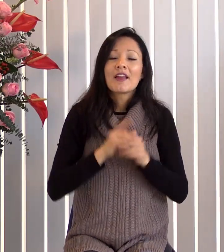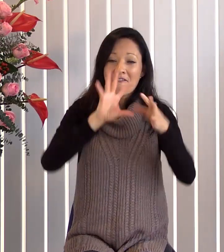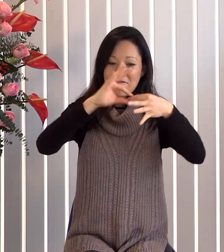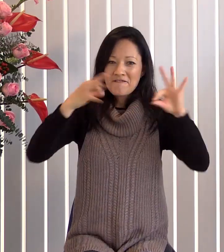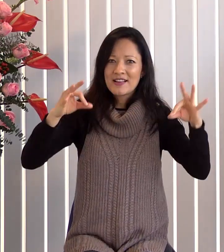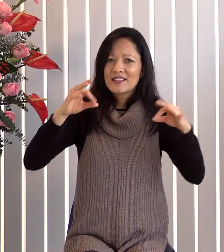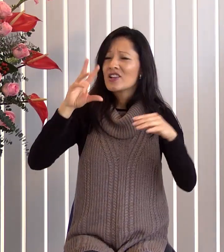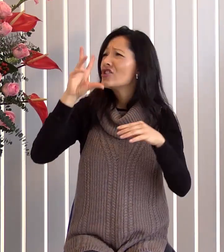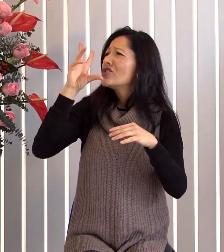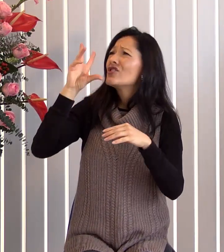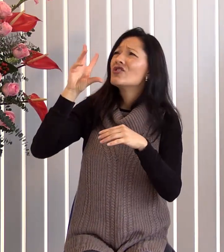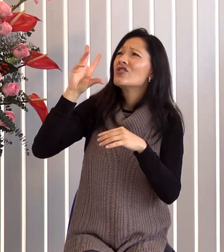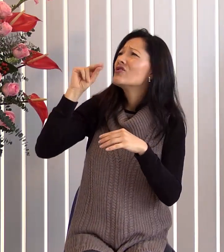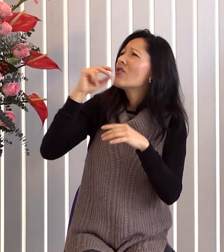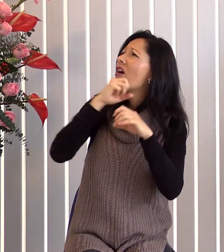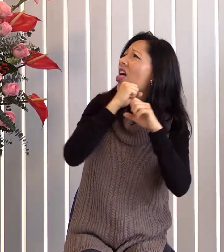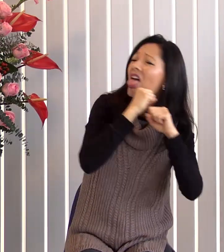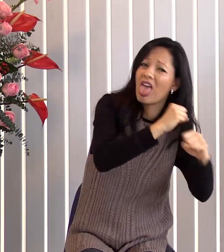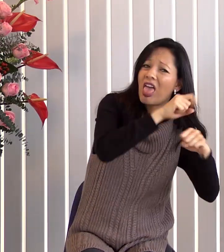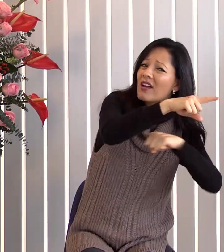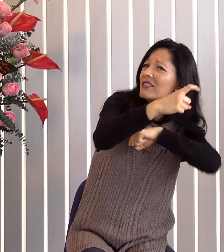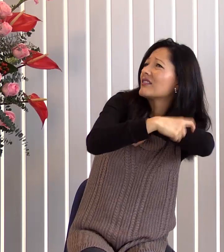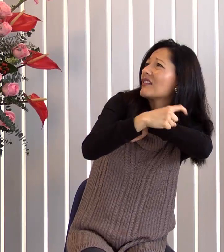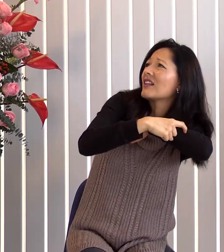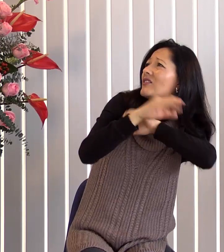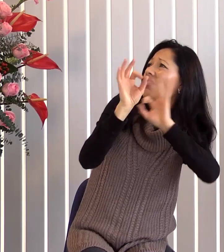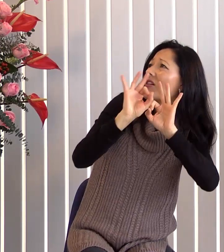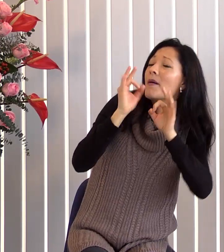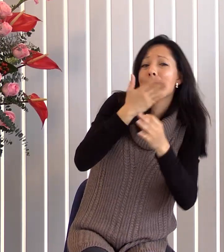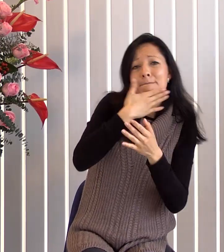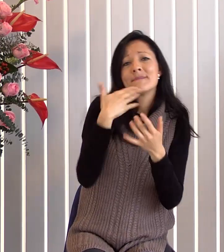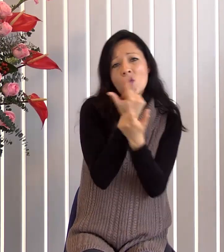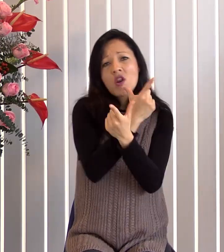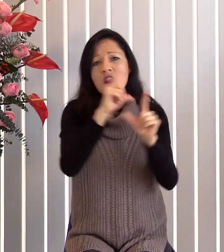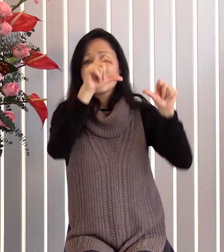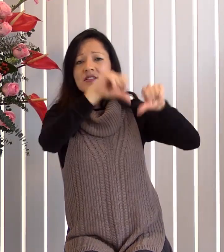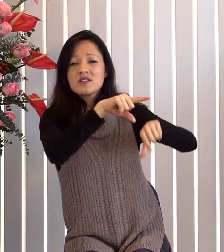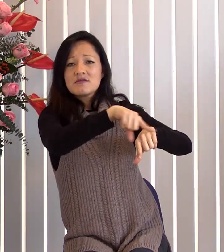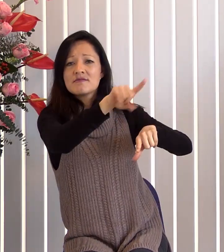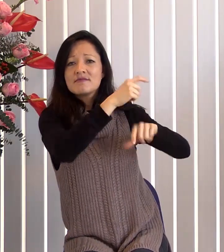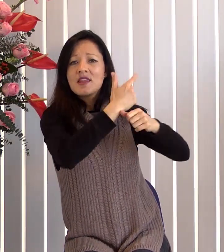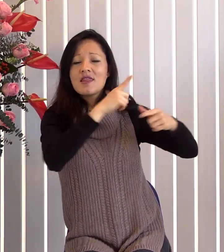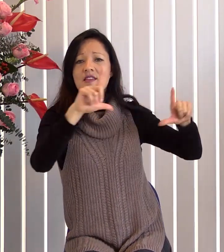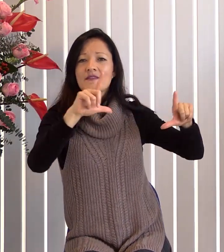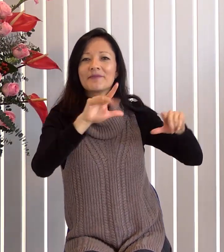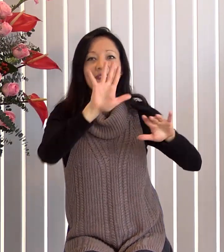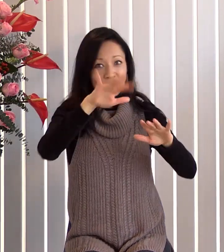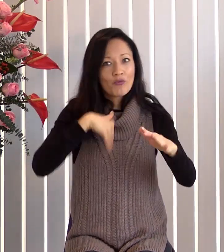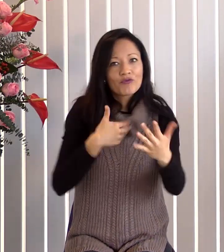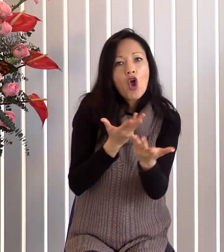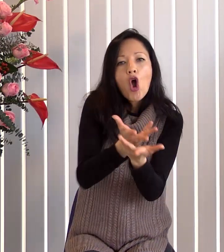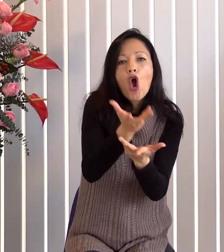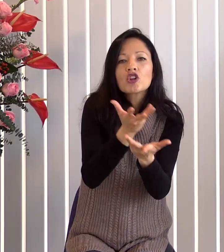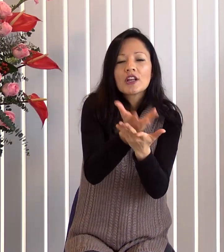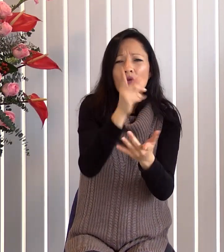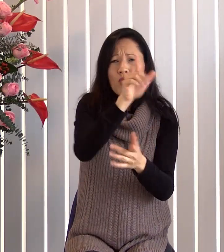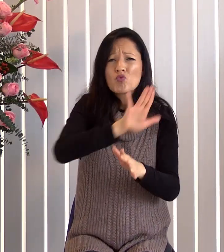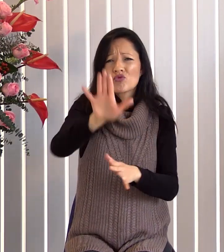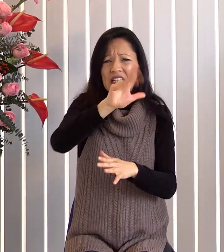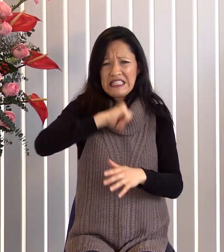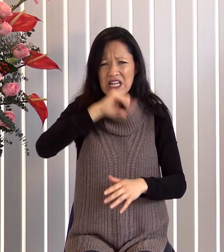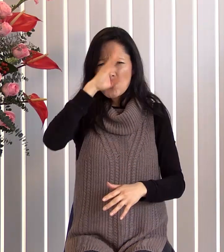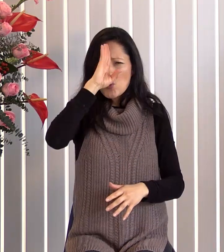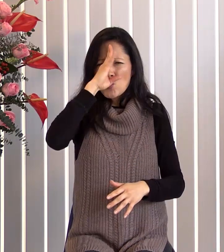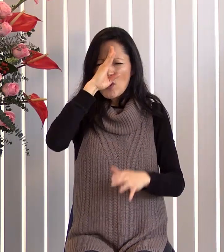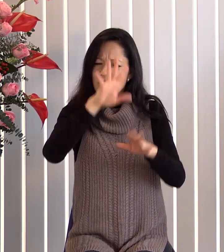en tentación, mas líbranos del mal. Bueno, yo le voy a dar varios consejos cuando usted tenga una duda en la Escritura. Lo primero